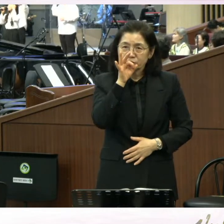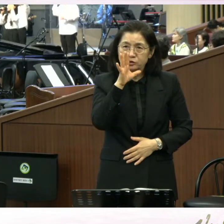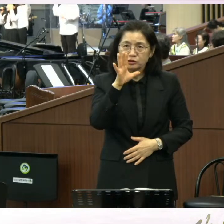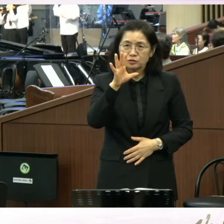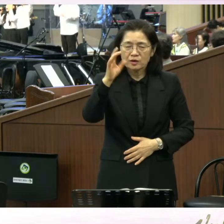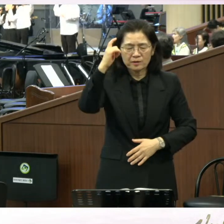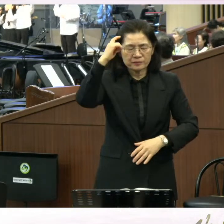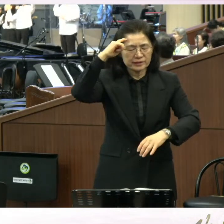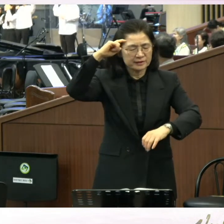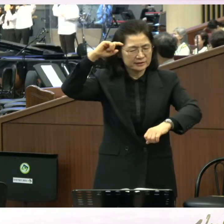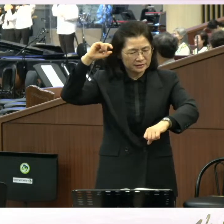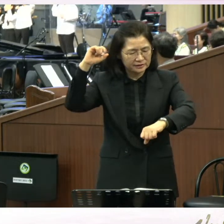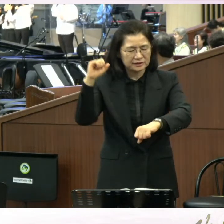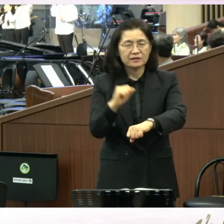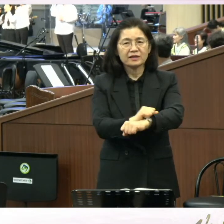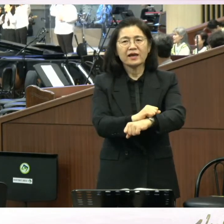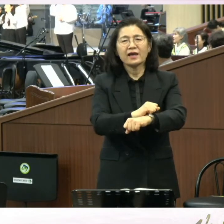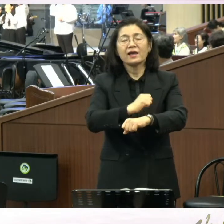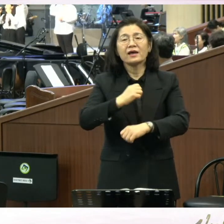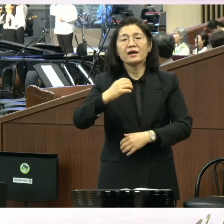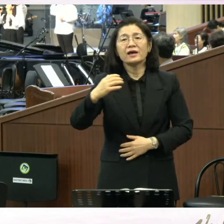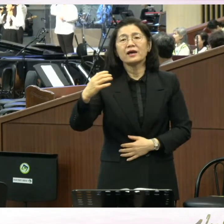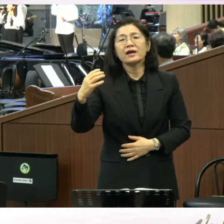증량할 수 없는